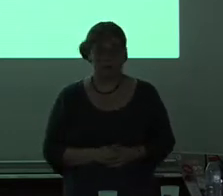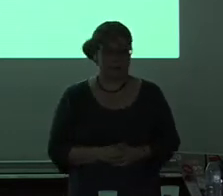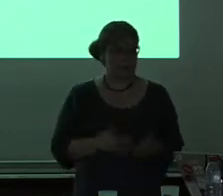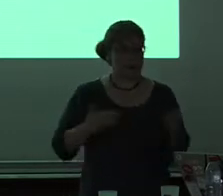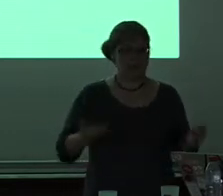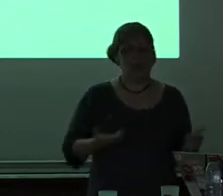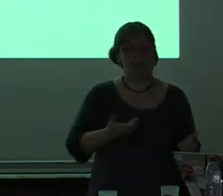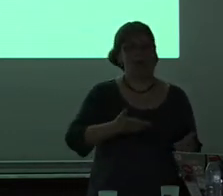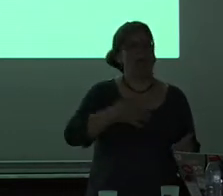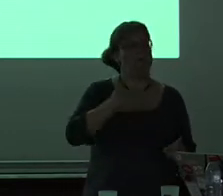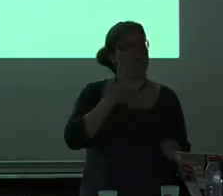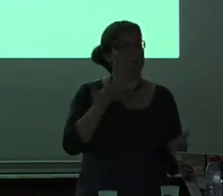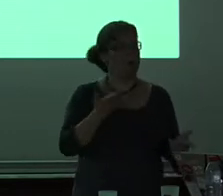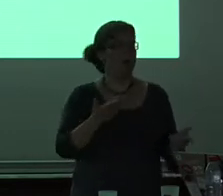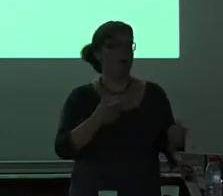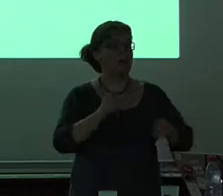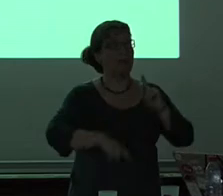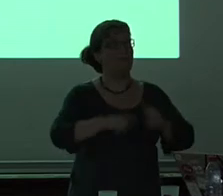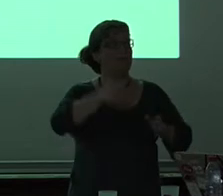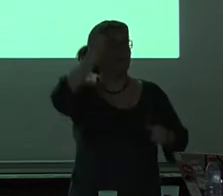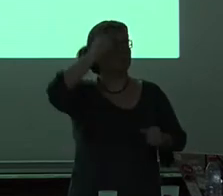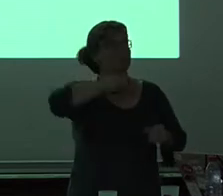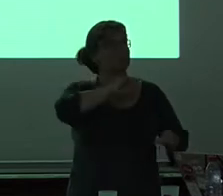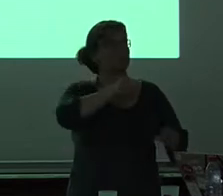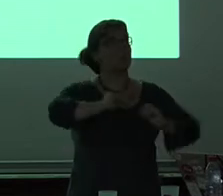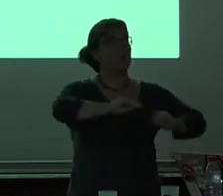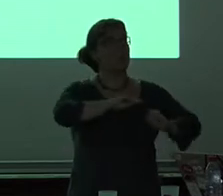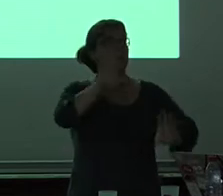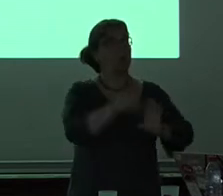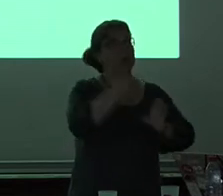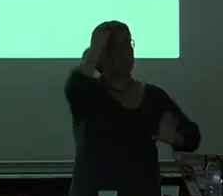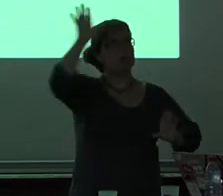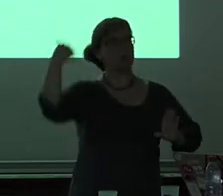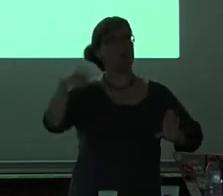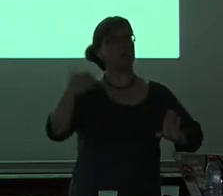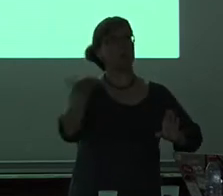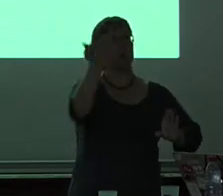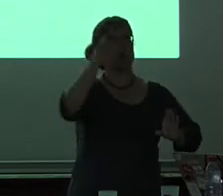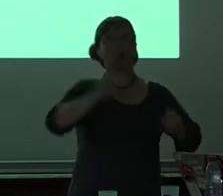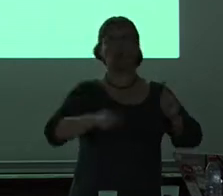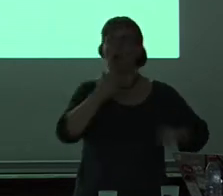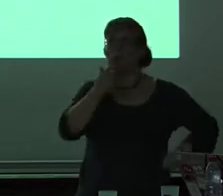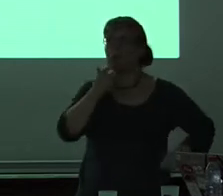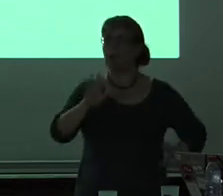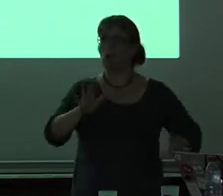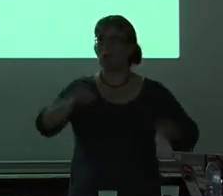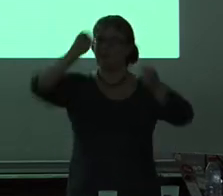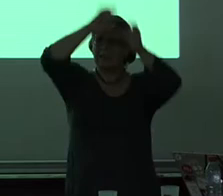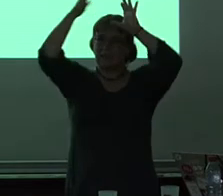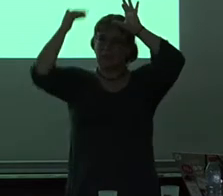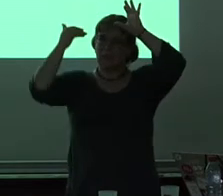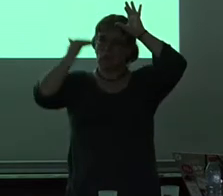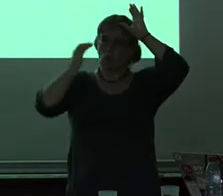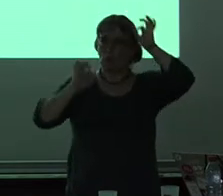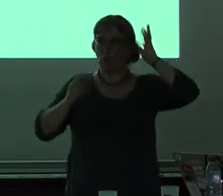on intègre des concepts qui sont un peu avancés et qu'on ne comprend pas vraiment quand on découvre le